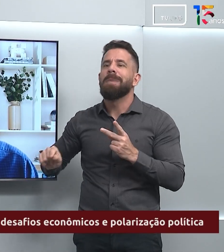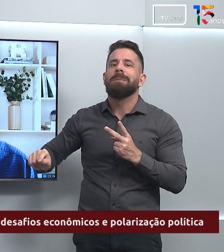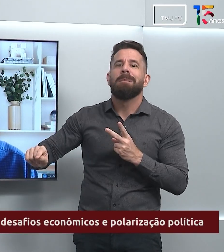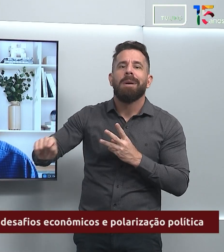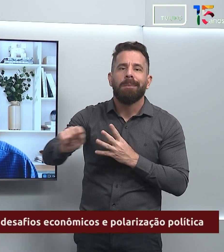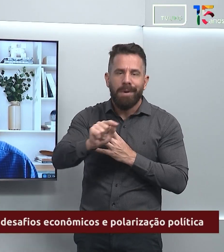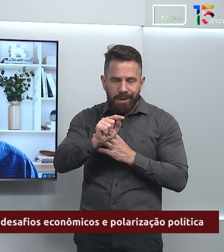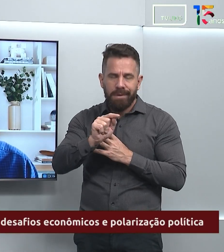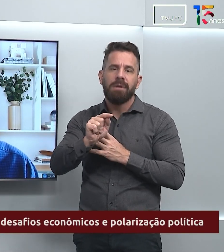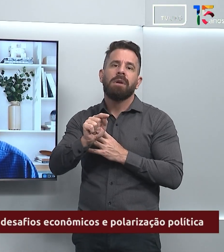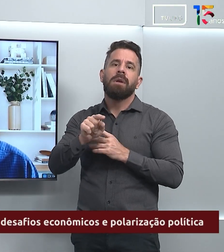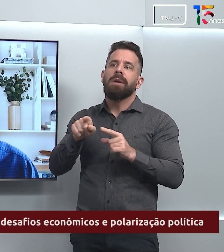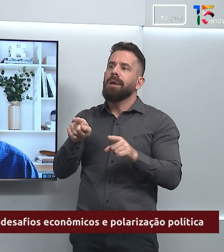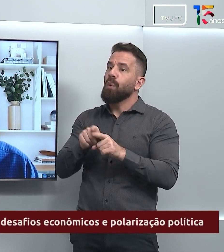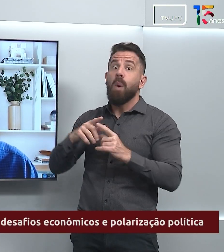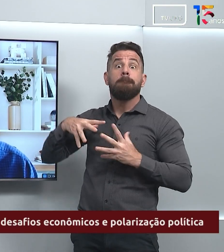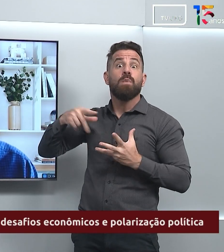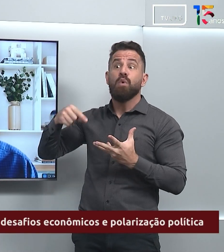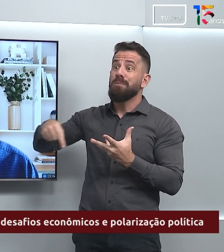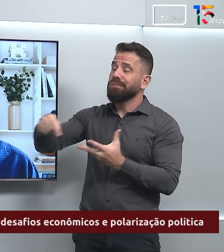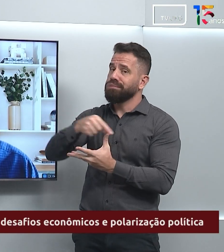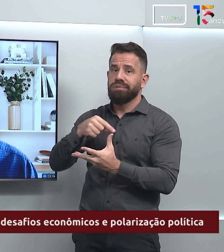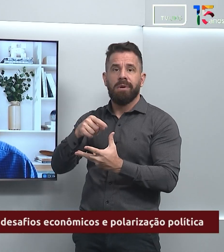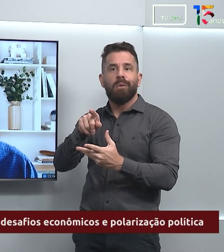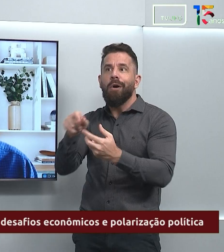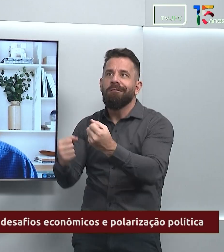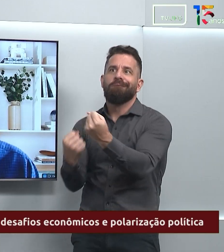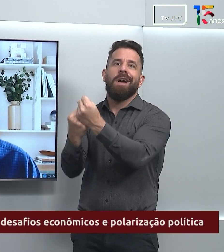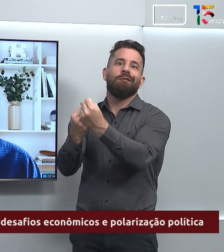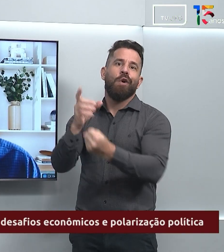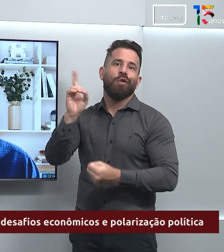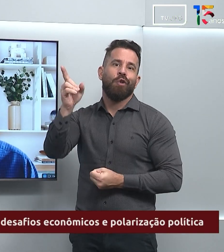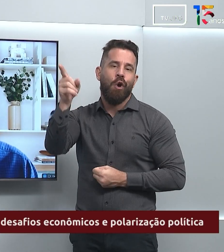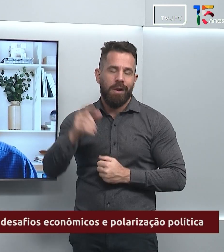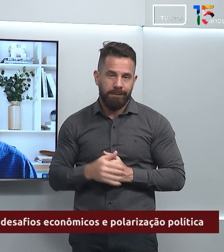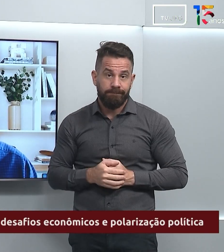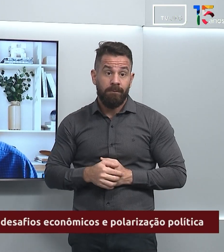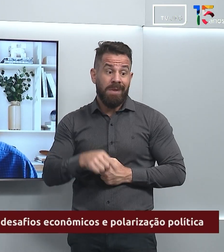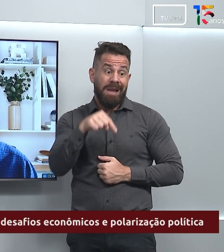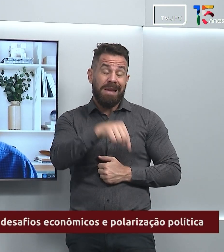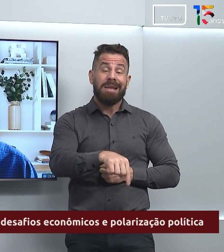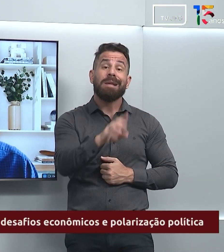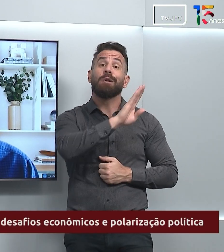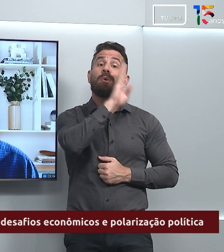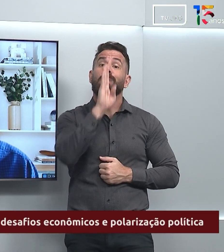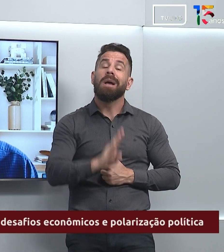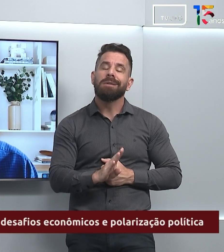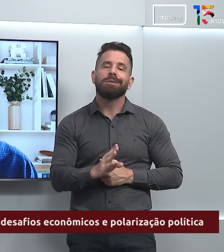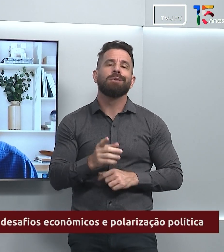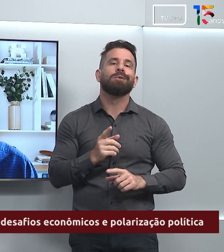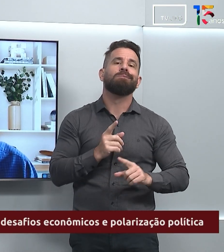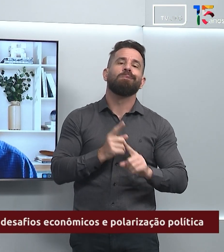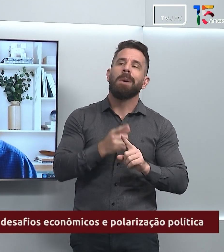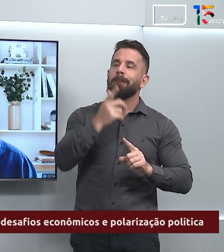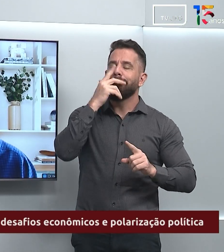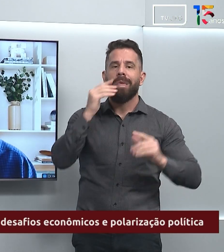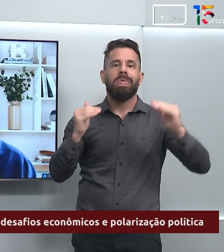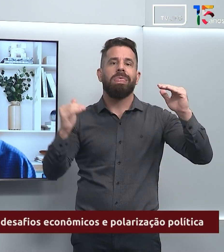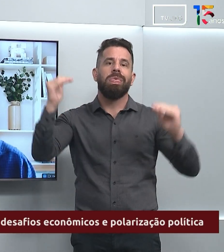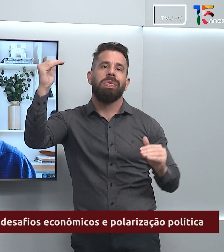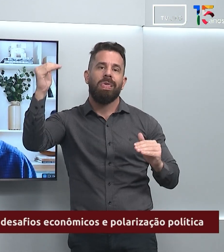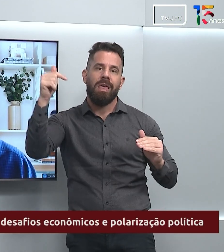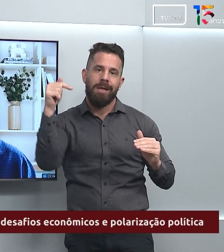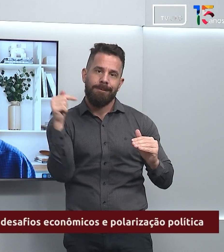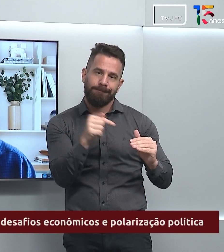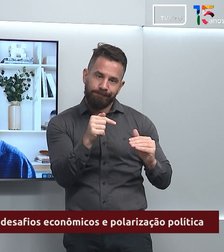em favor do dólar no mundo inteiro. O caso brasileiro, ele destoa pelo percentual disso, né? Foi muito